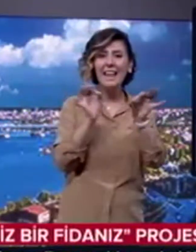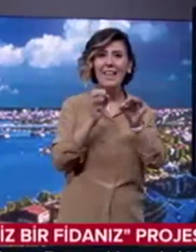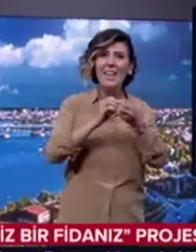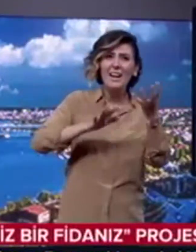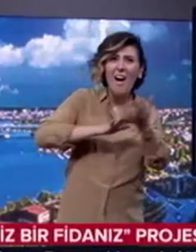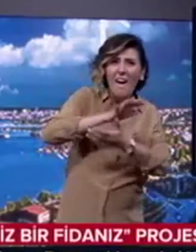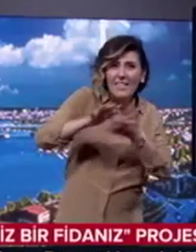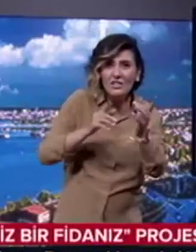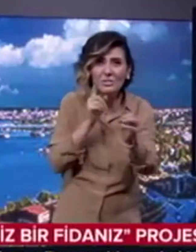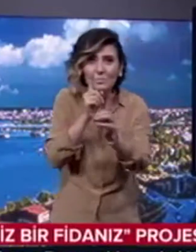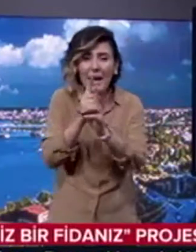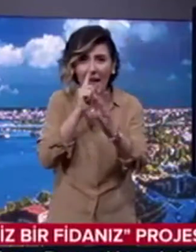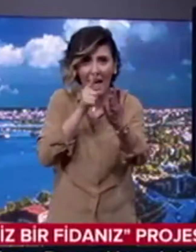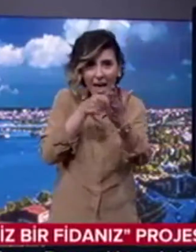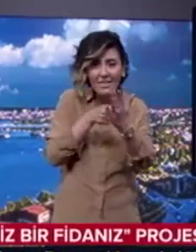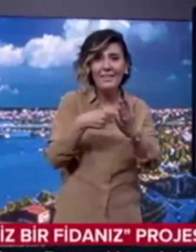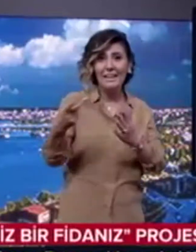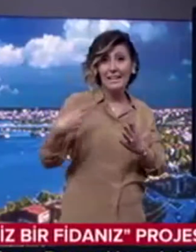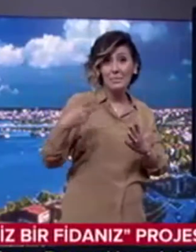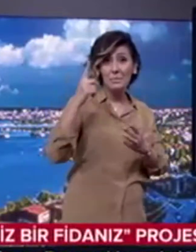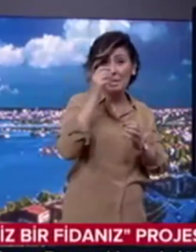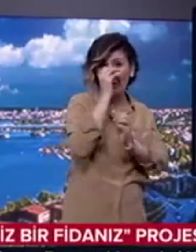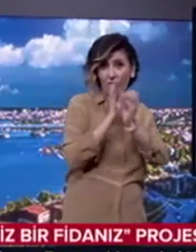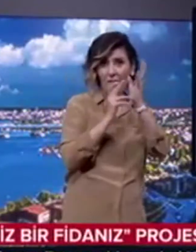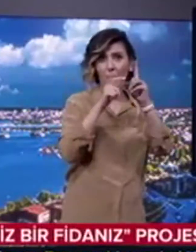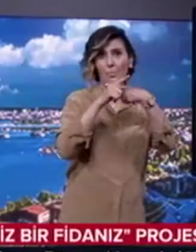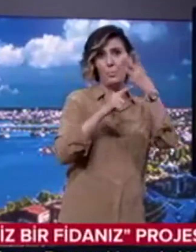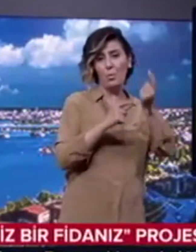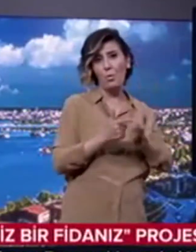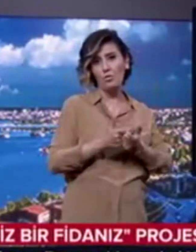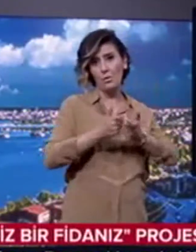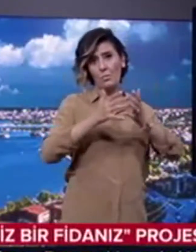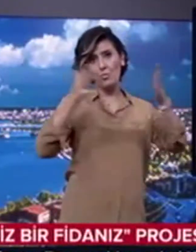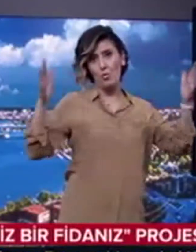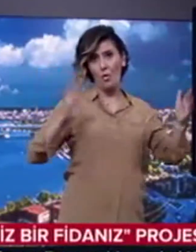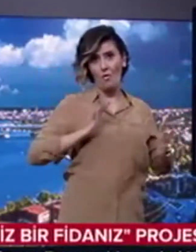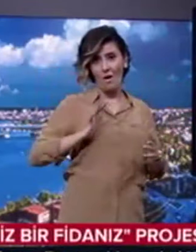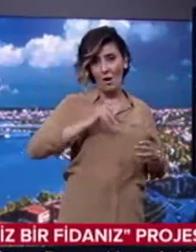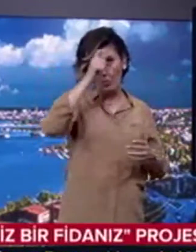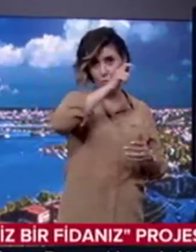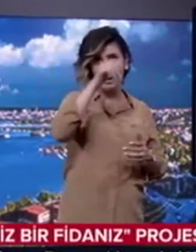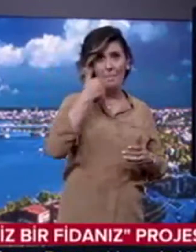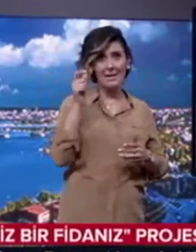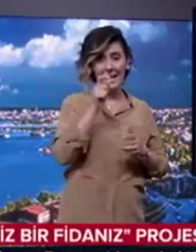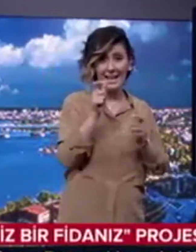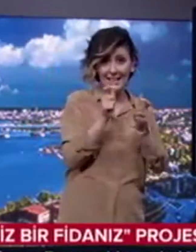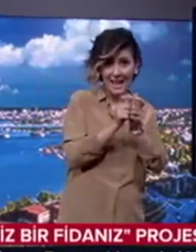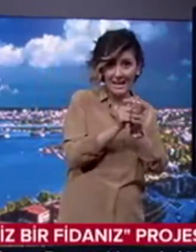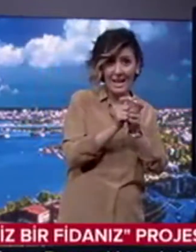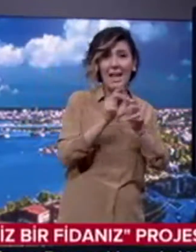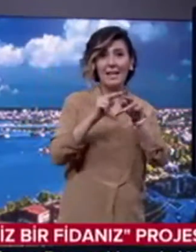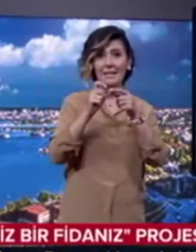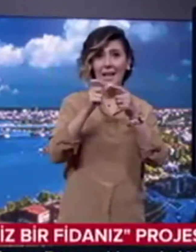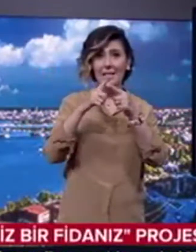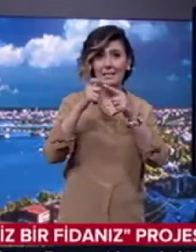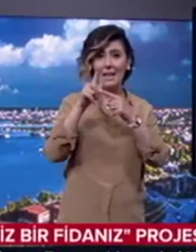kaynaştırmayı hedefleyen İkimiz Bir Fidanız projesi hızla büyüyor. Türkiye Beyaz Ay Derneği ile Kestel Belediyesi ve İlçe Milli Eğitim